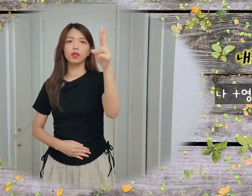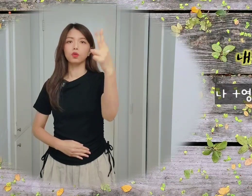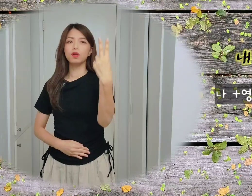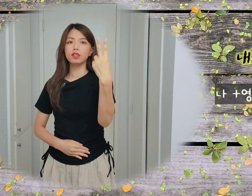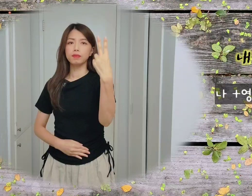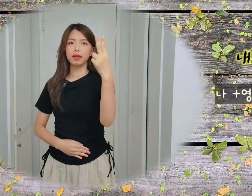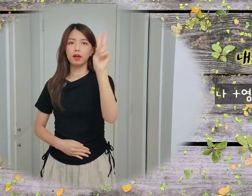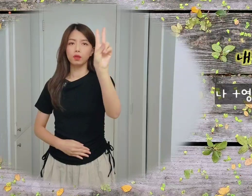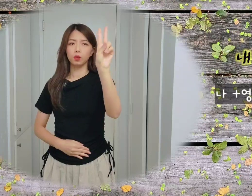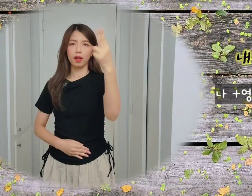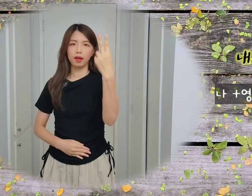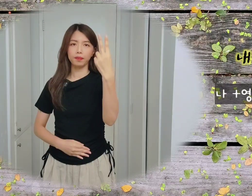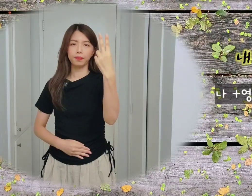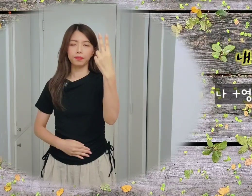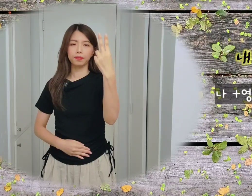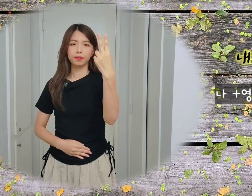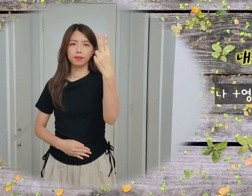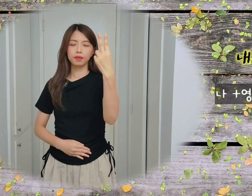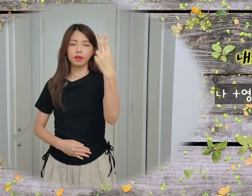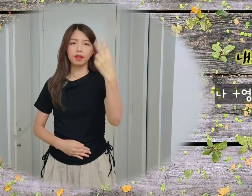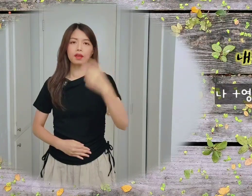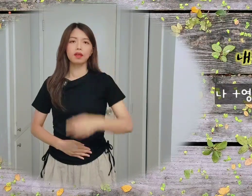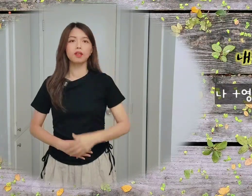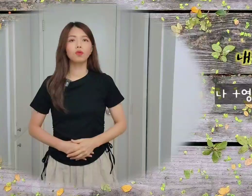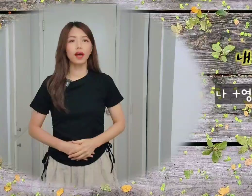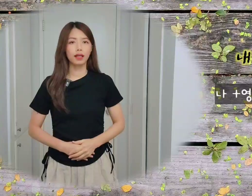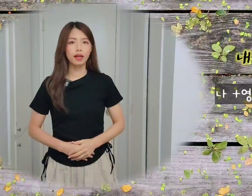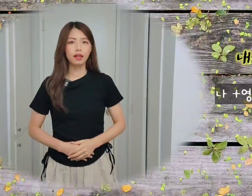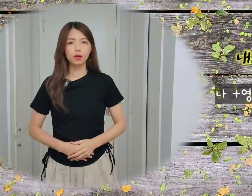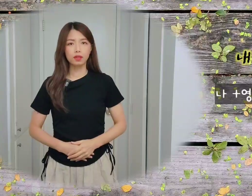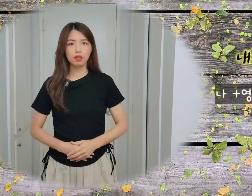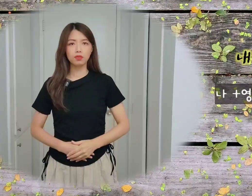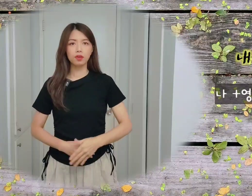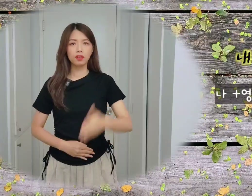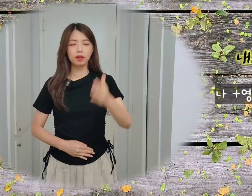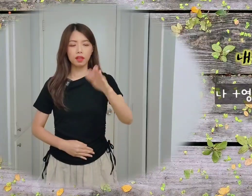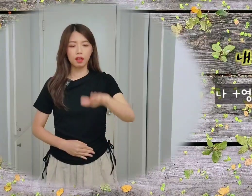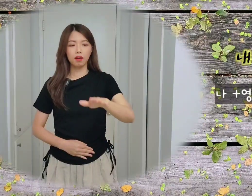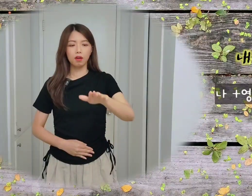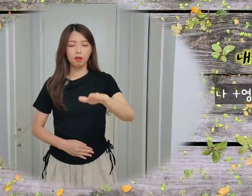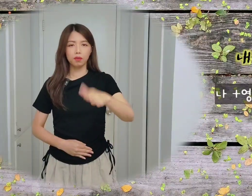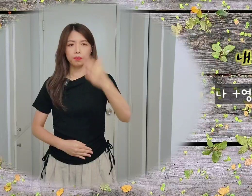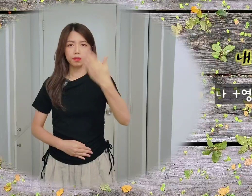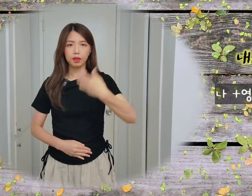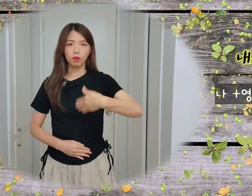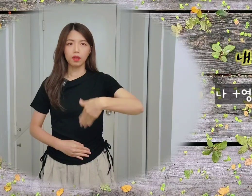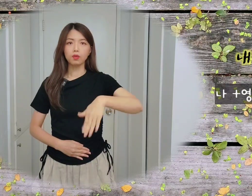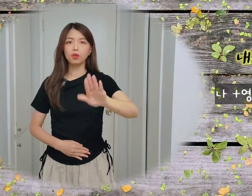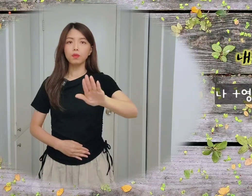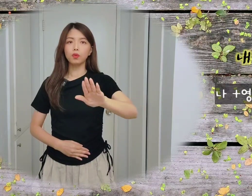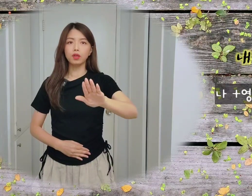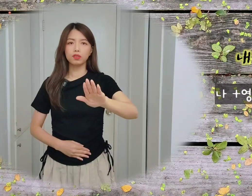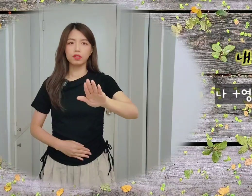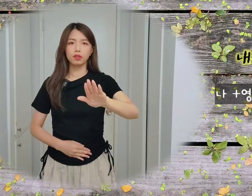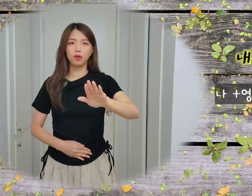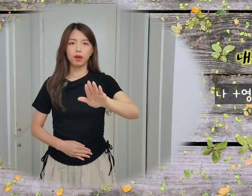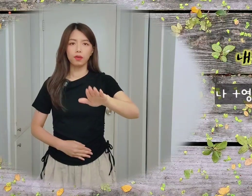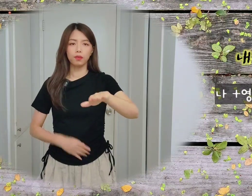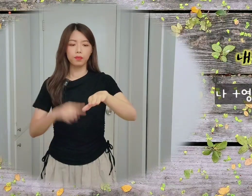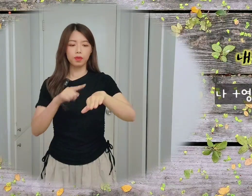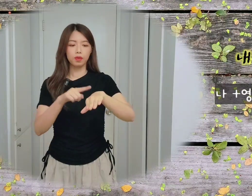두시고 그대로 돌리시면 돼요. 돌아. 그리고 가다라고 하는 뜻의 수어는 이렇게 손을